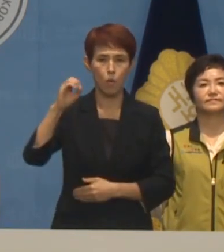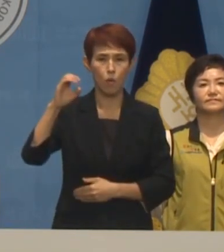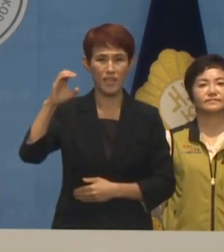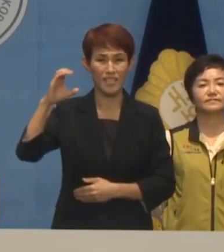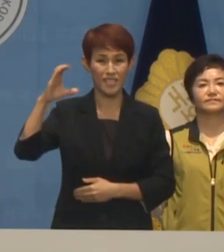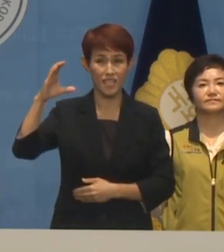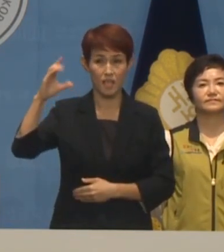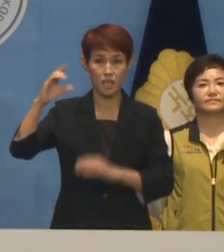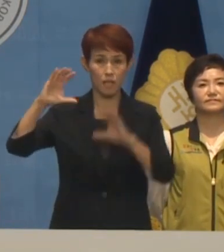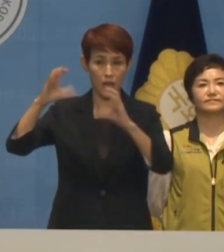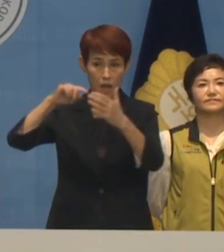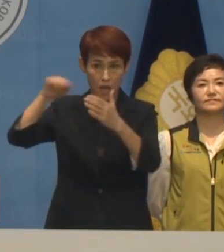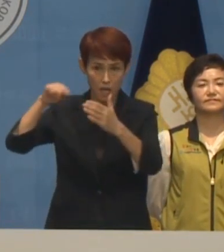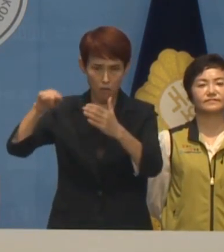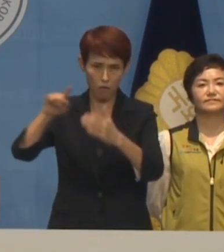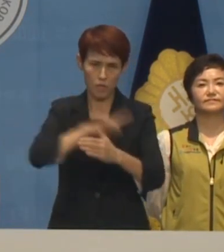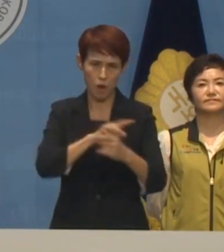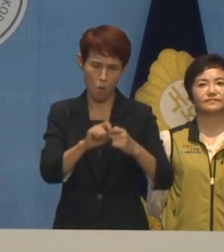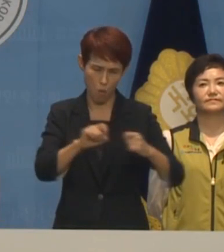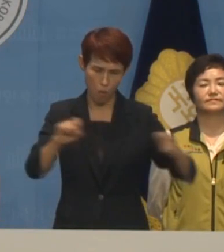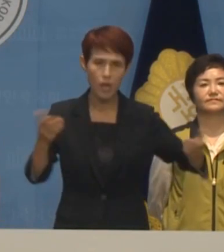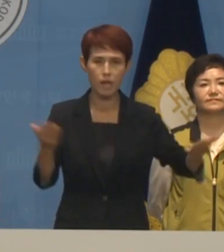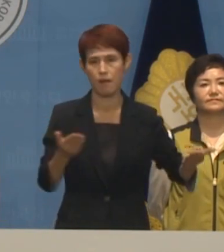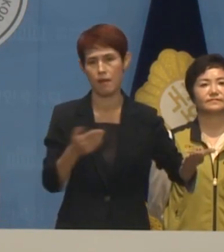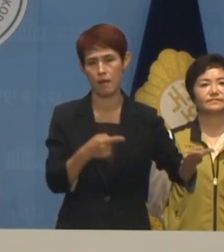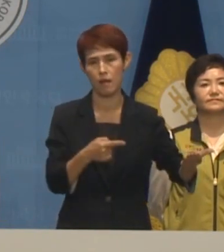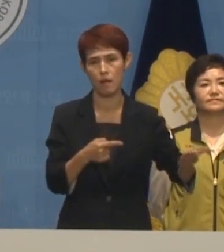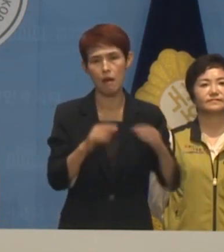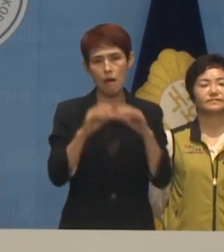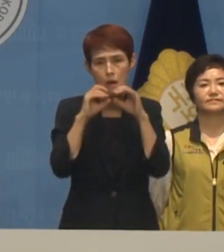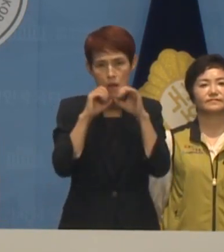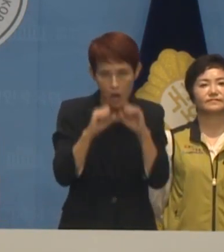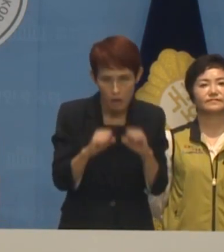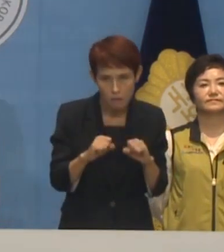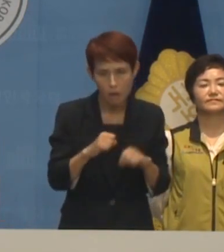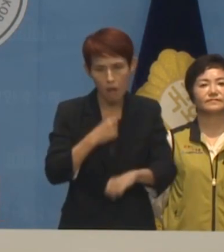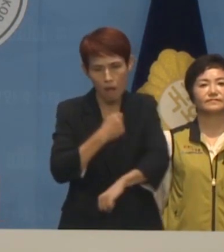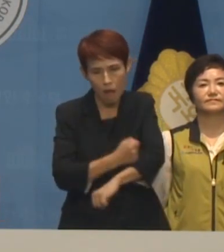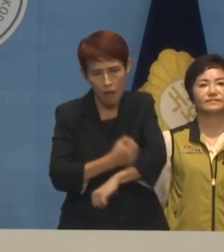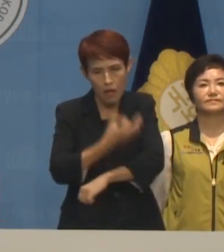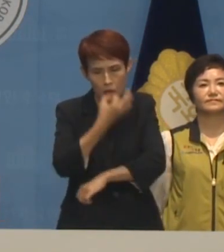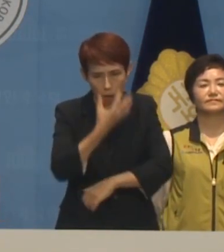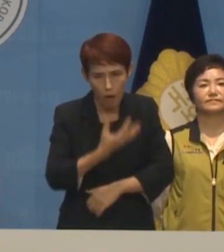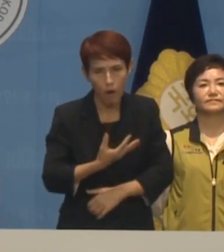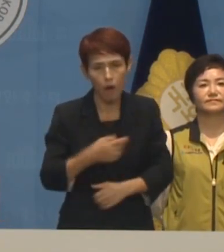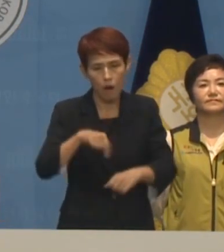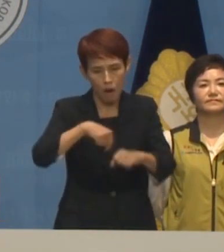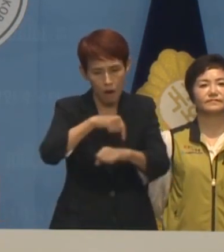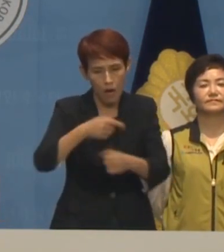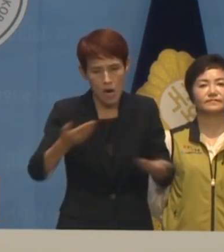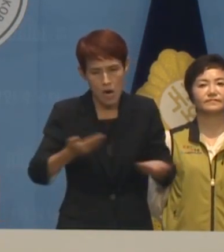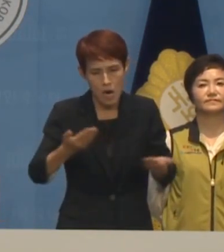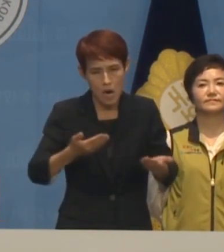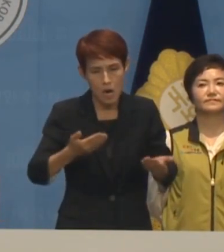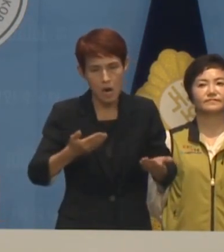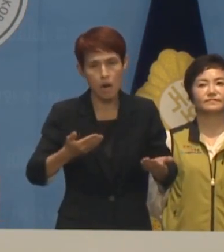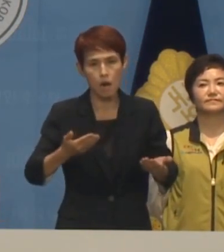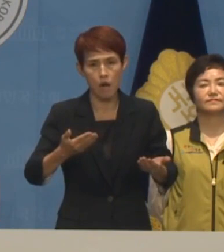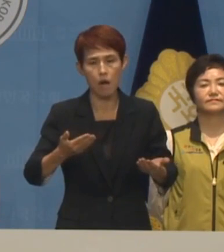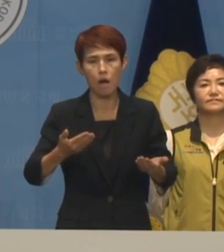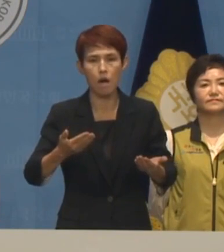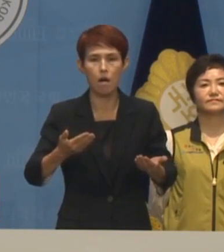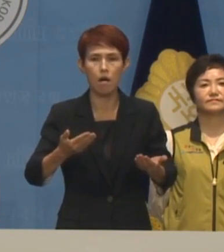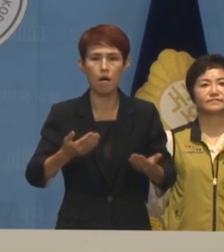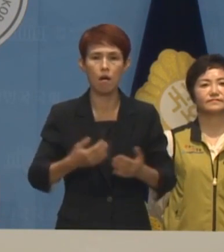중 최장시간 노동을 기록하고 있습니다. 야근, 과로와 같은 장시간 노동은 국제암연구소에서